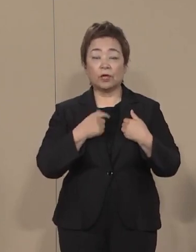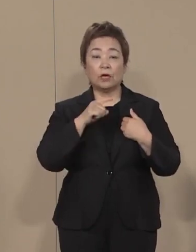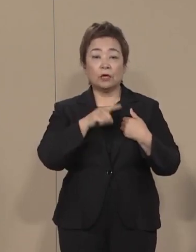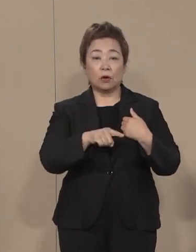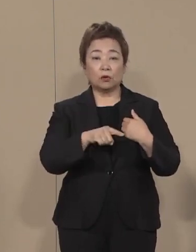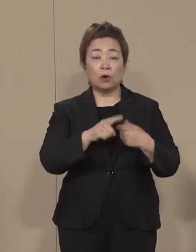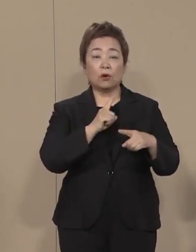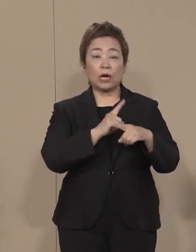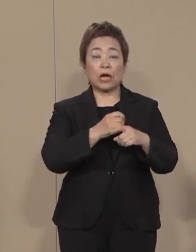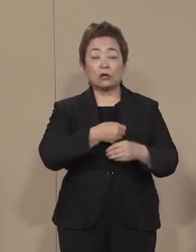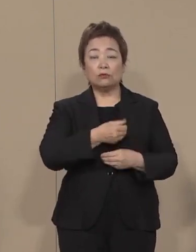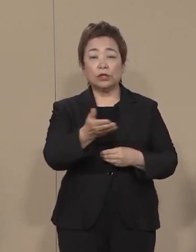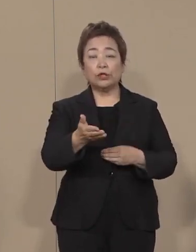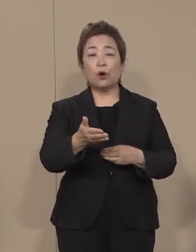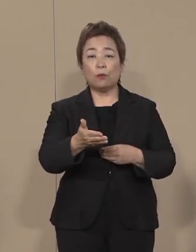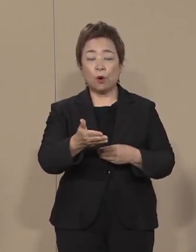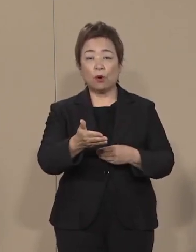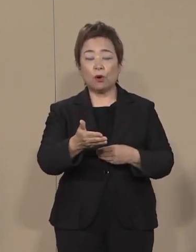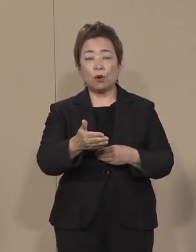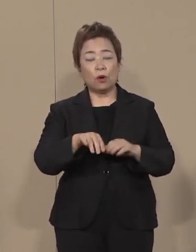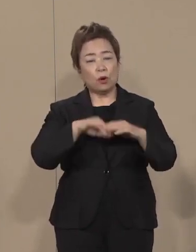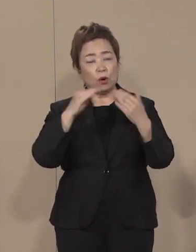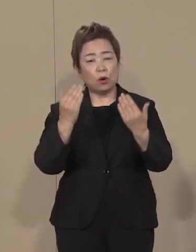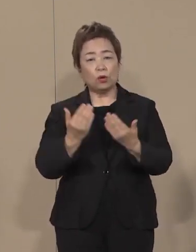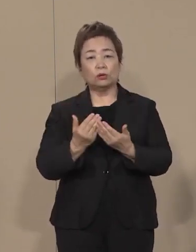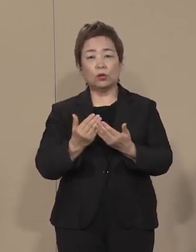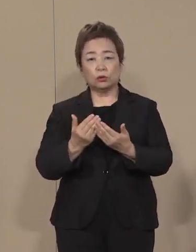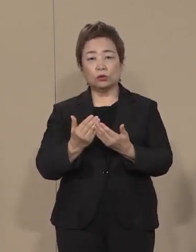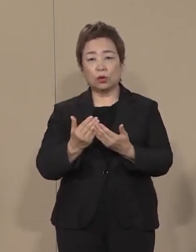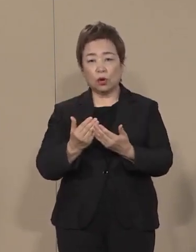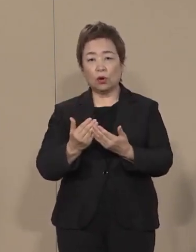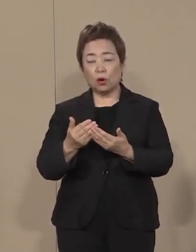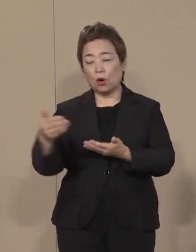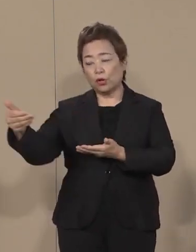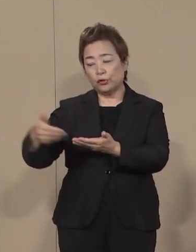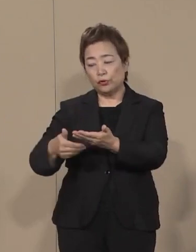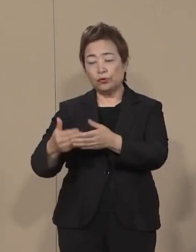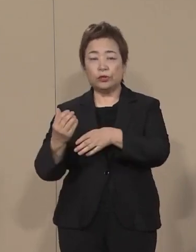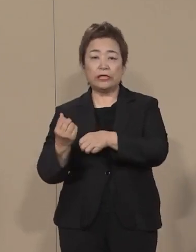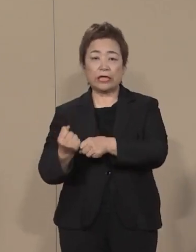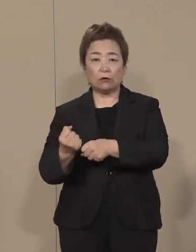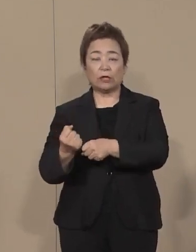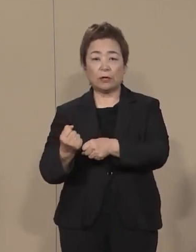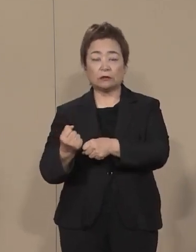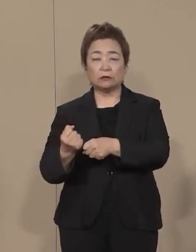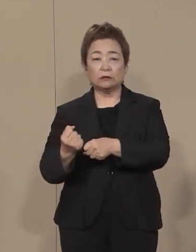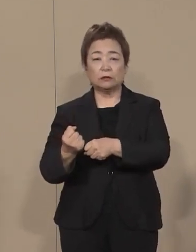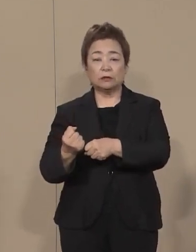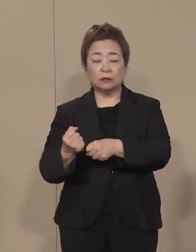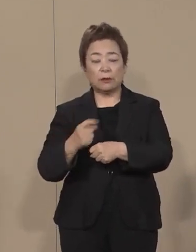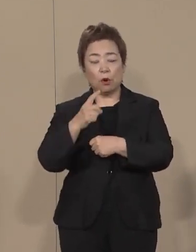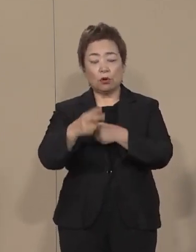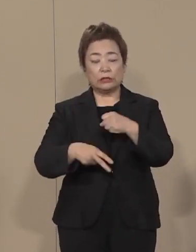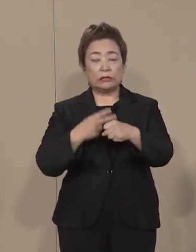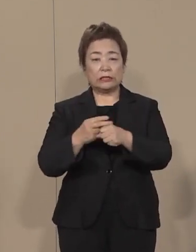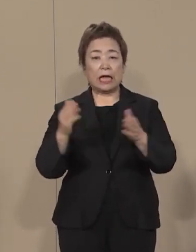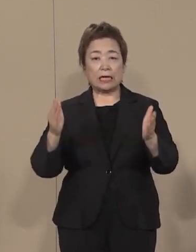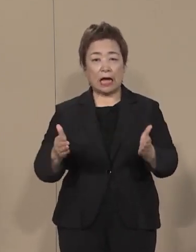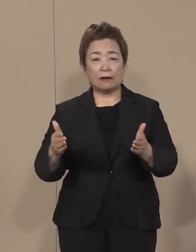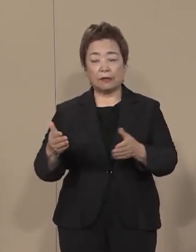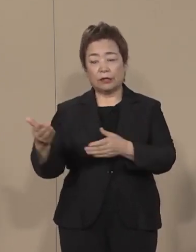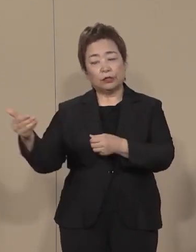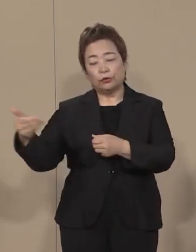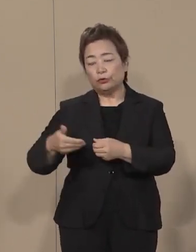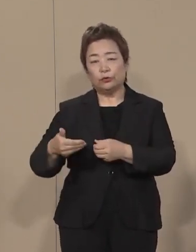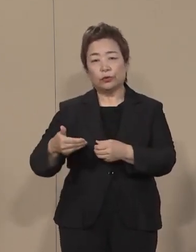この化学肥料もほぼ大半は輸入に頼っておりますですがこの2年間まともにルーニー